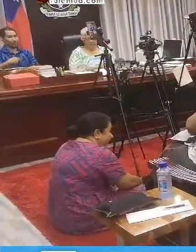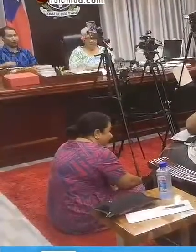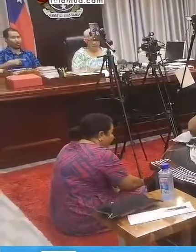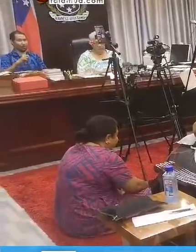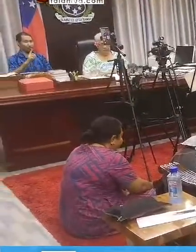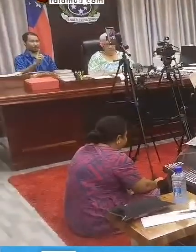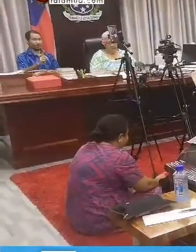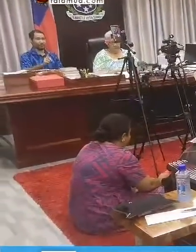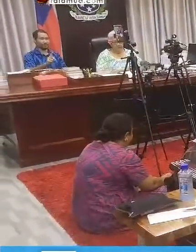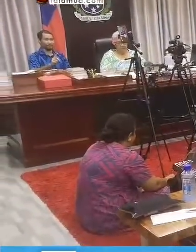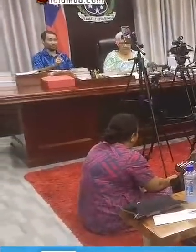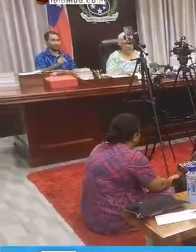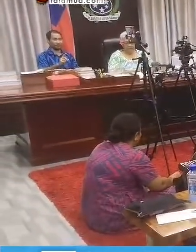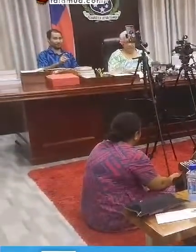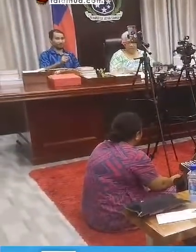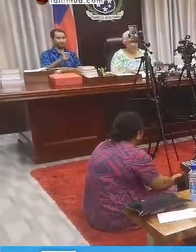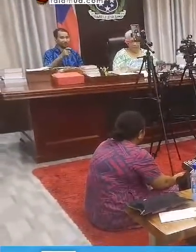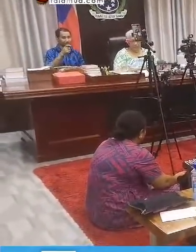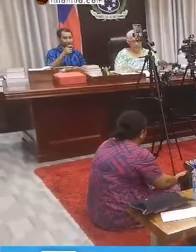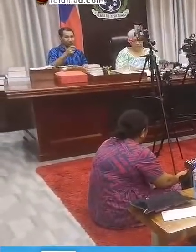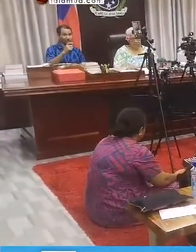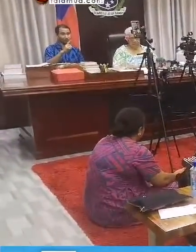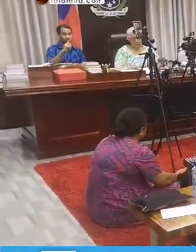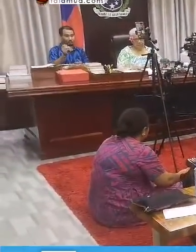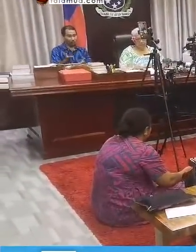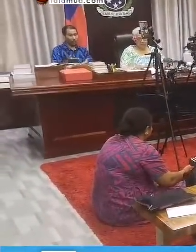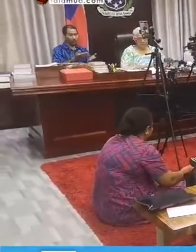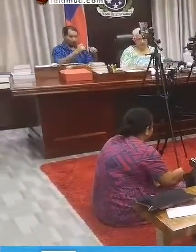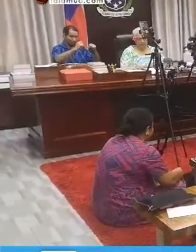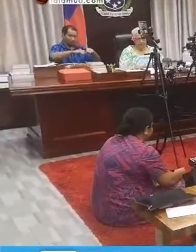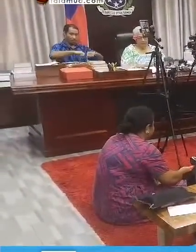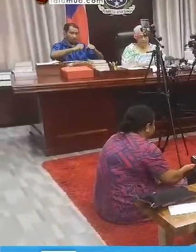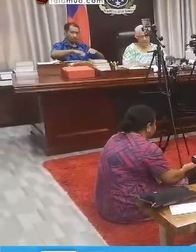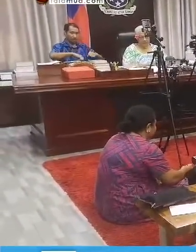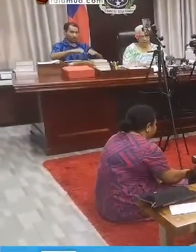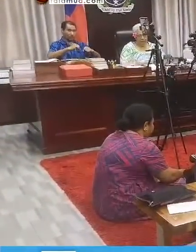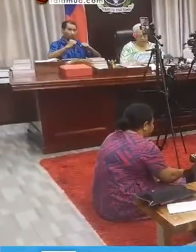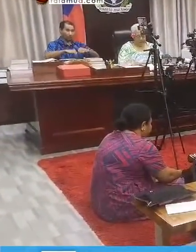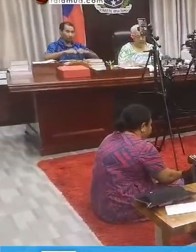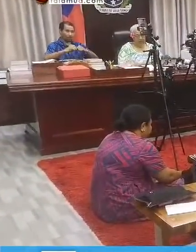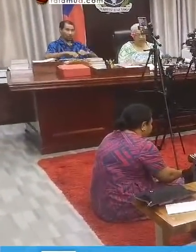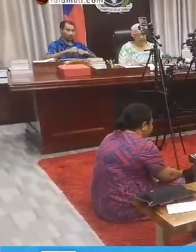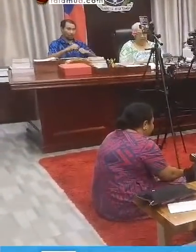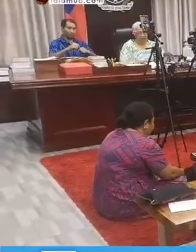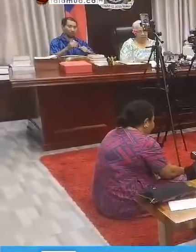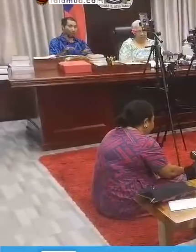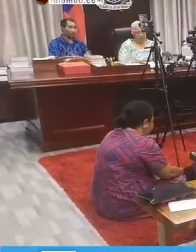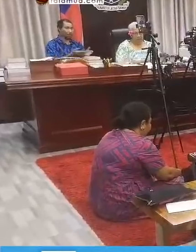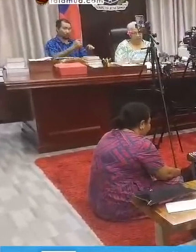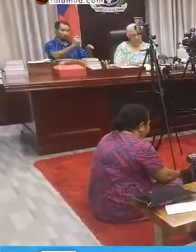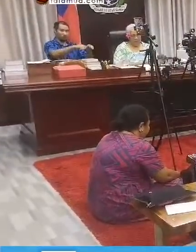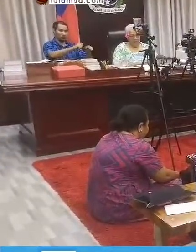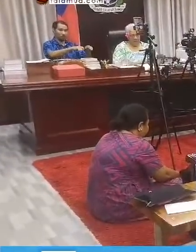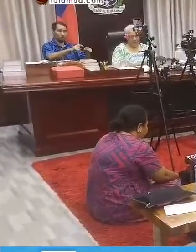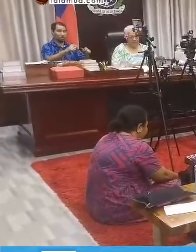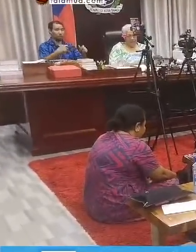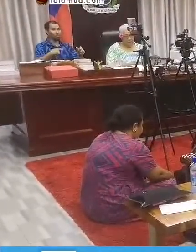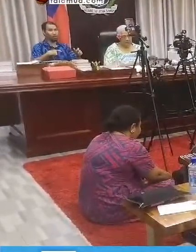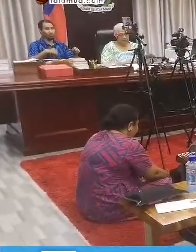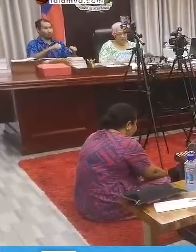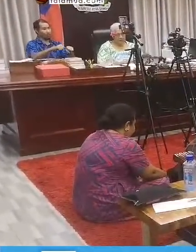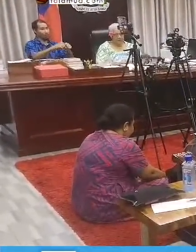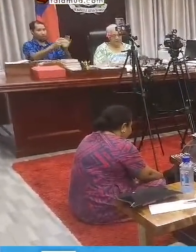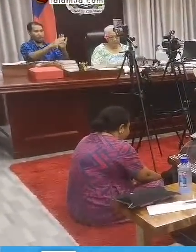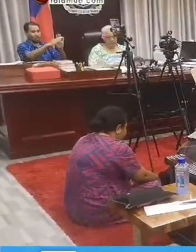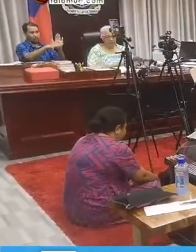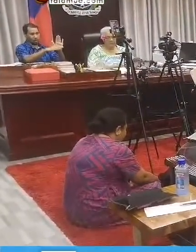ngā I le molia no le pristene. Tanu o ia solia tu la fono. Soli tu la fono la nam ta upu le mwhai le